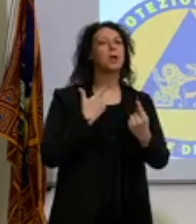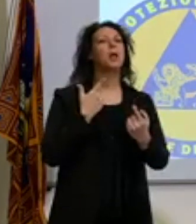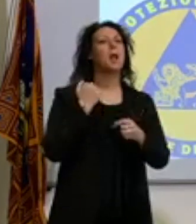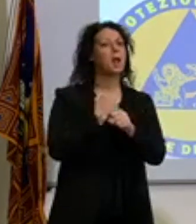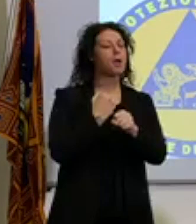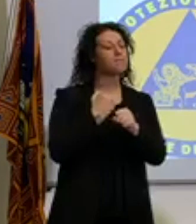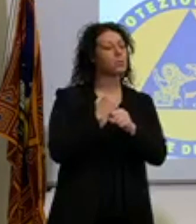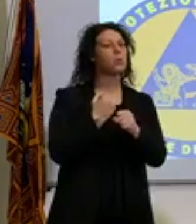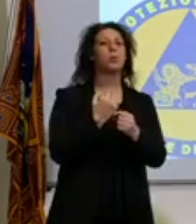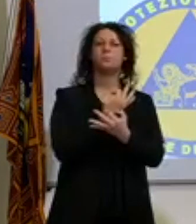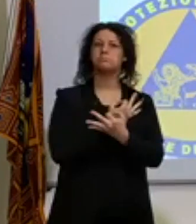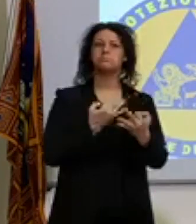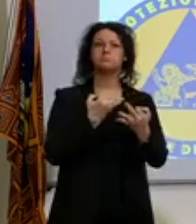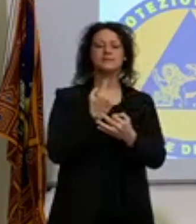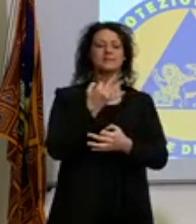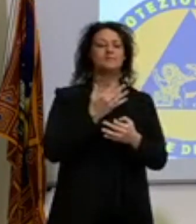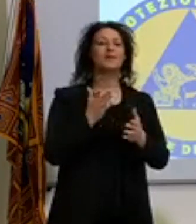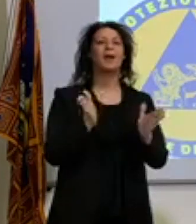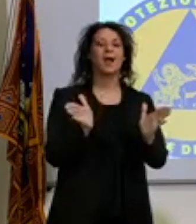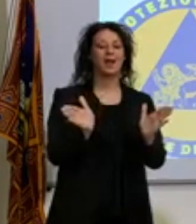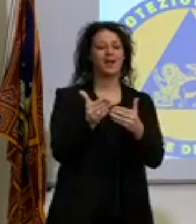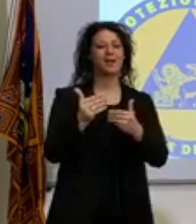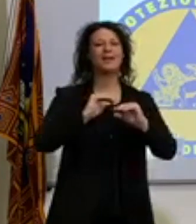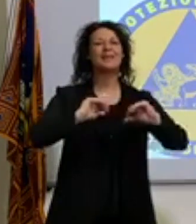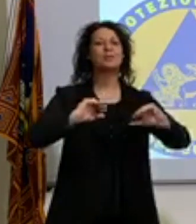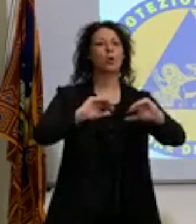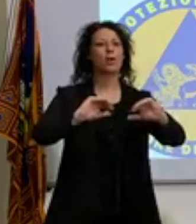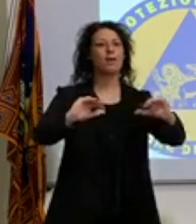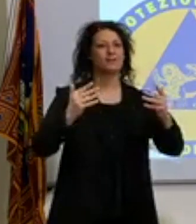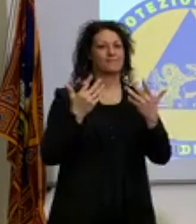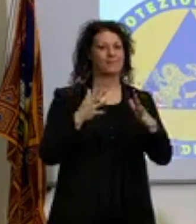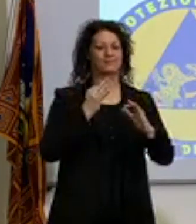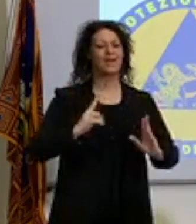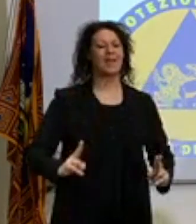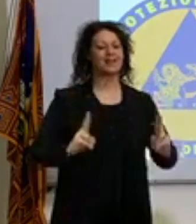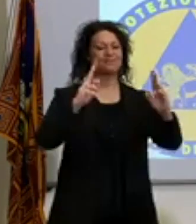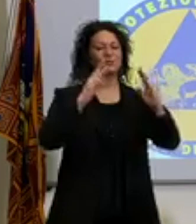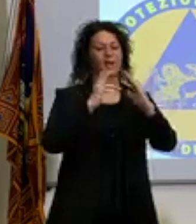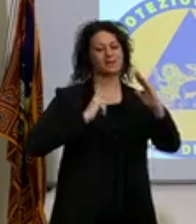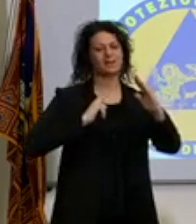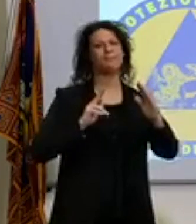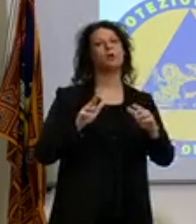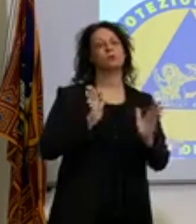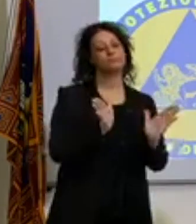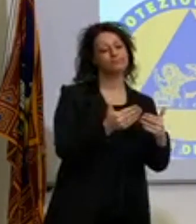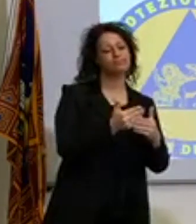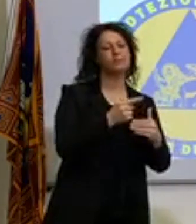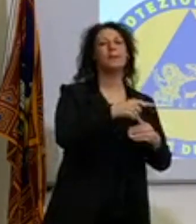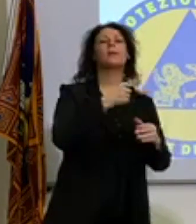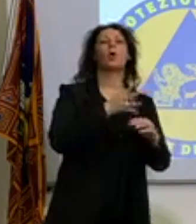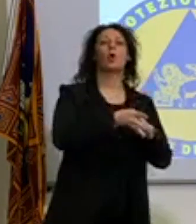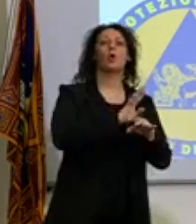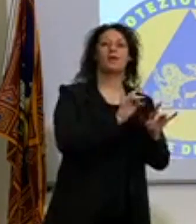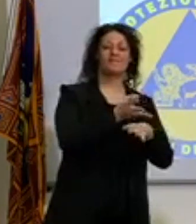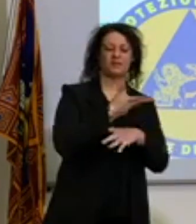da distribuire per i non abbienti. Il presidente della Veneto Luca Zaia, nel presentare il nuovo piano di sanità pubblica anti-Covid, non lesina